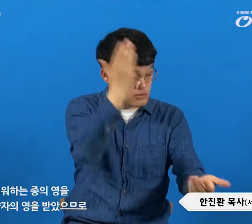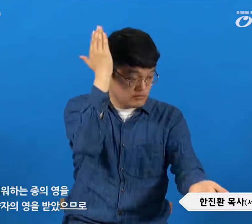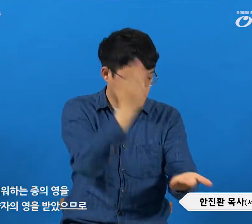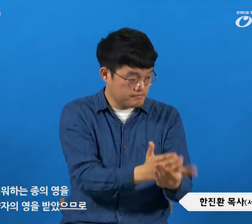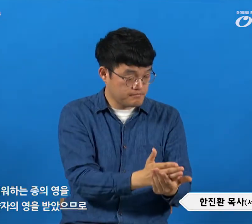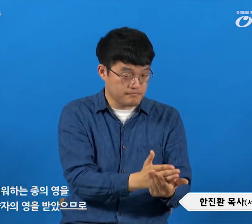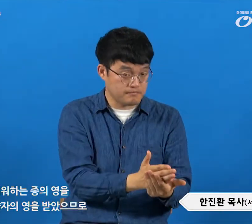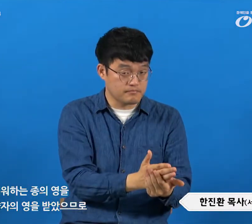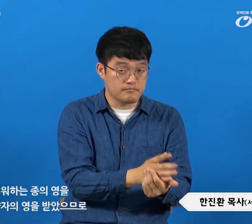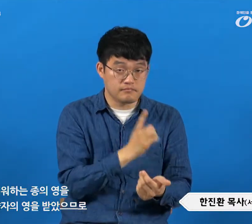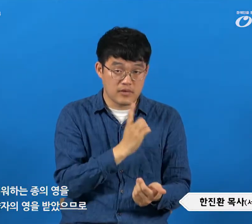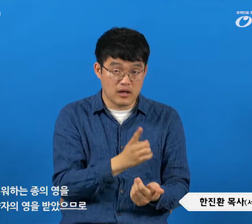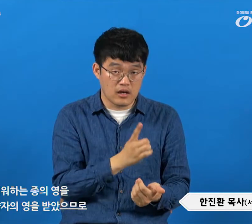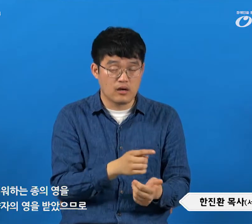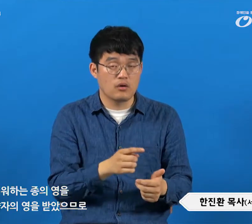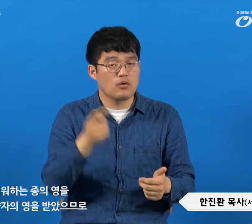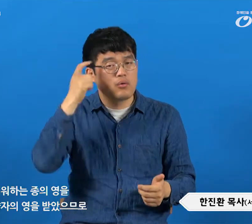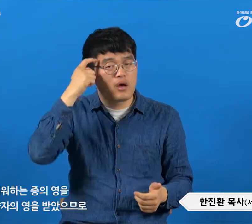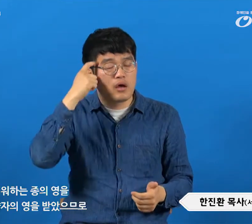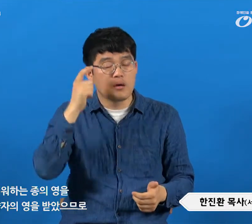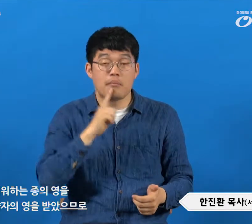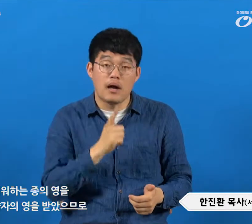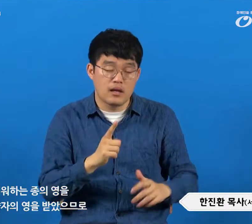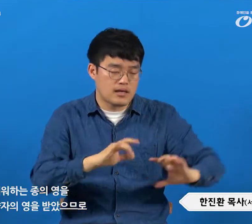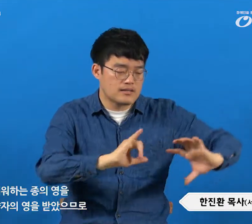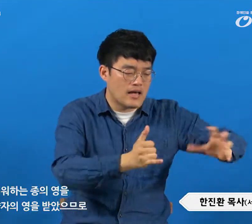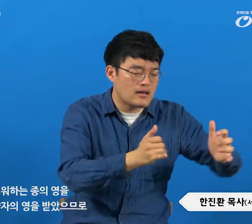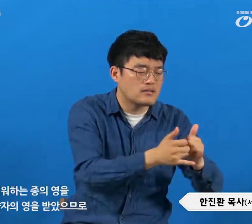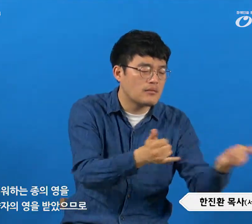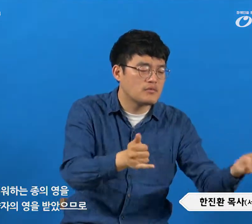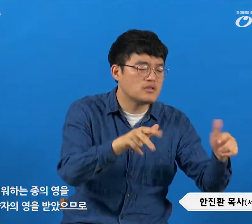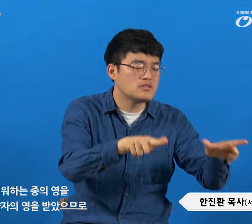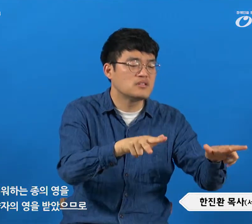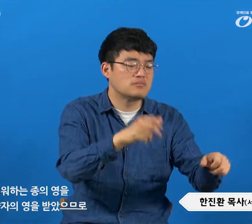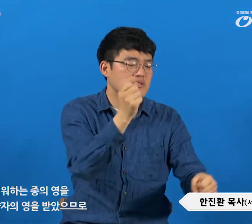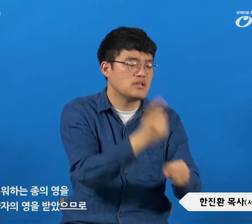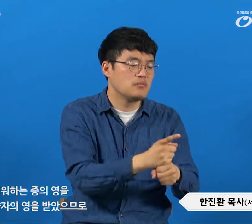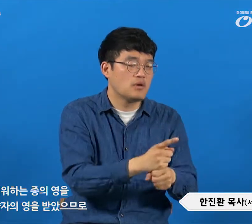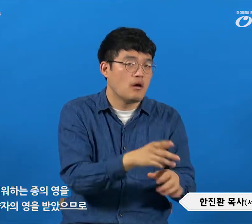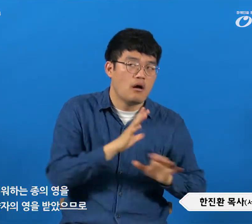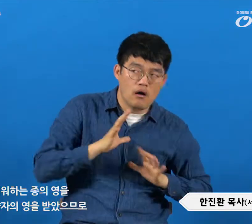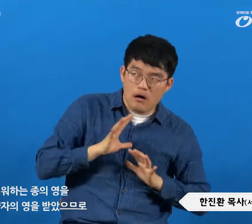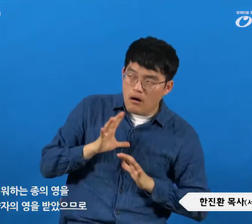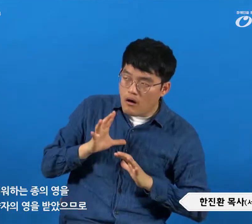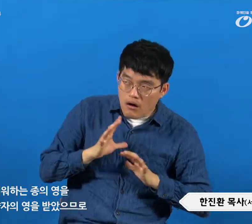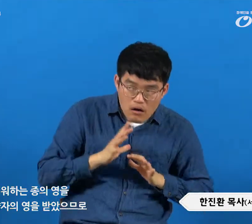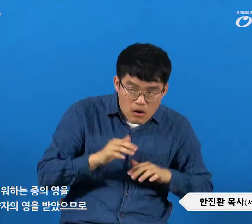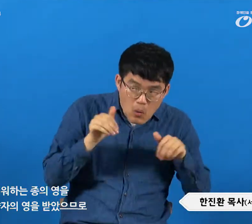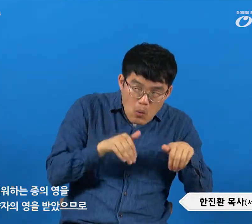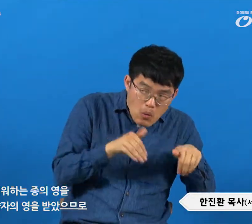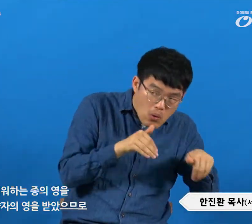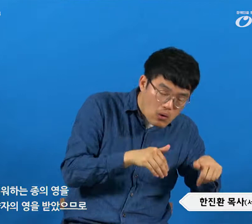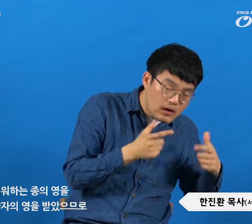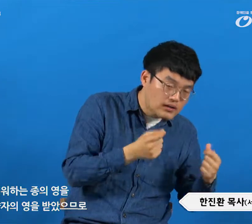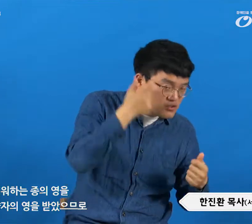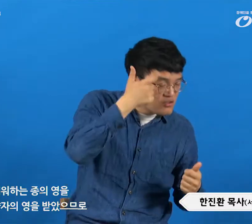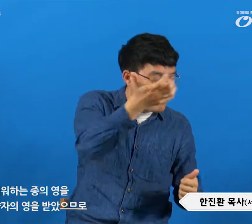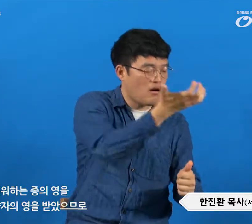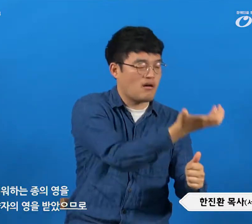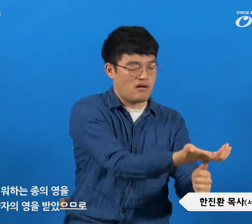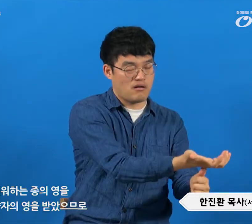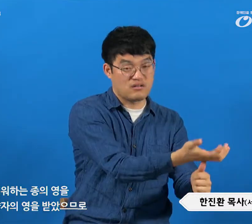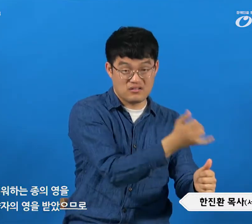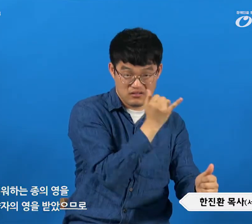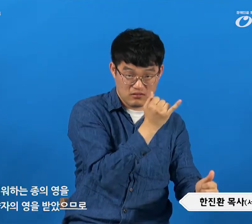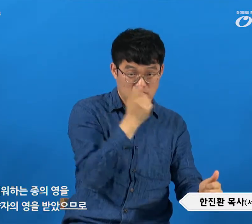세상 사람들은 다 무서워하는 종의 영을 받은 사람들이라는 뜻입니다. 세상 사람들은 그렇습니다. 예수님